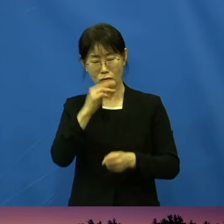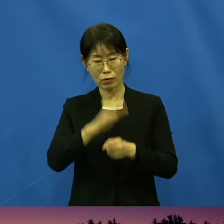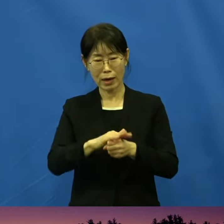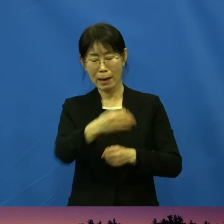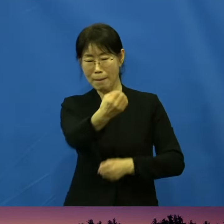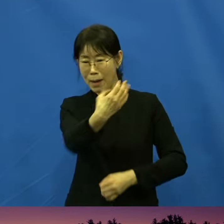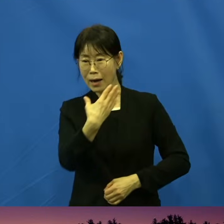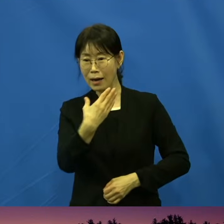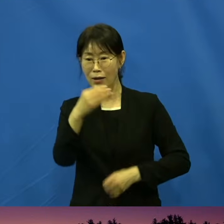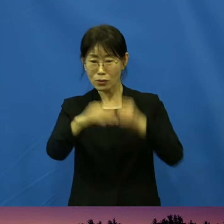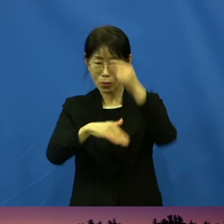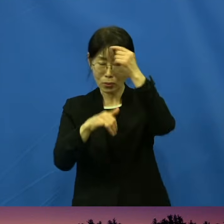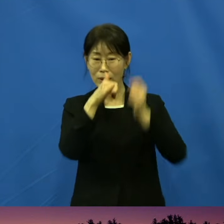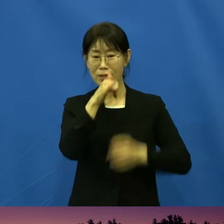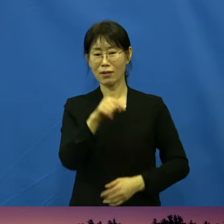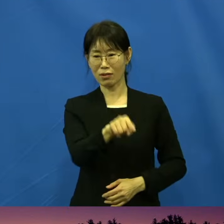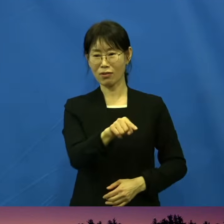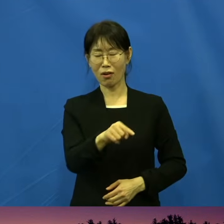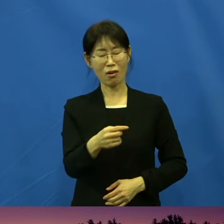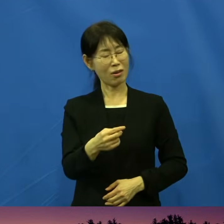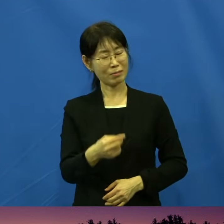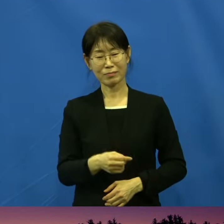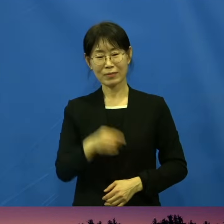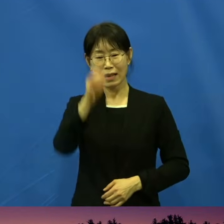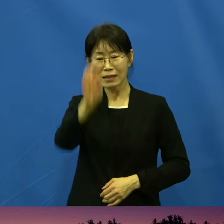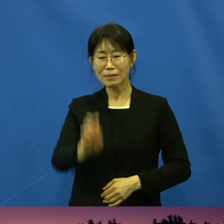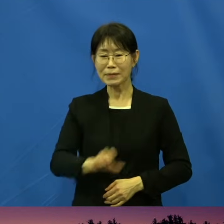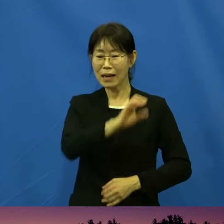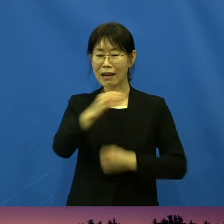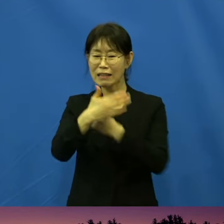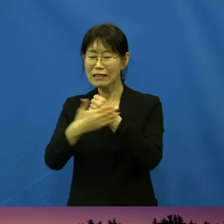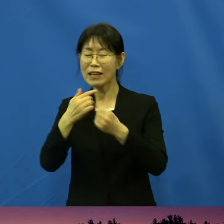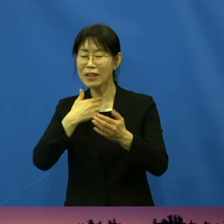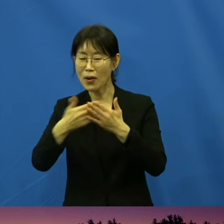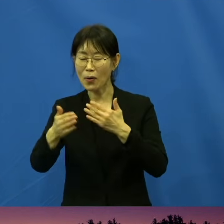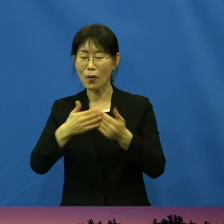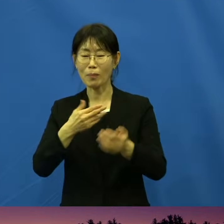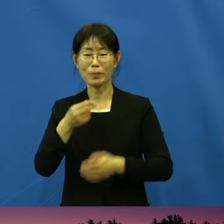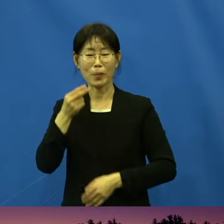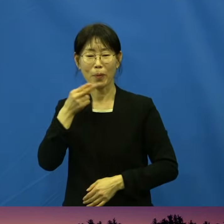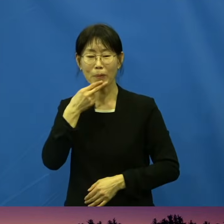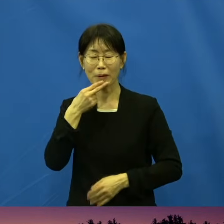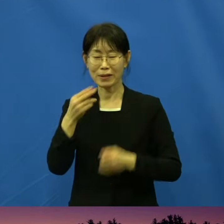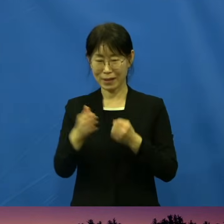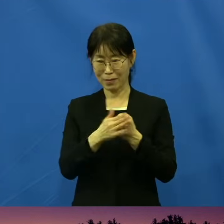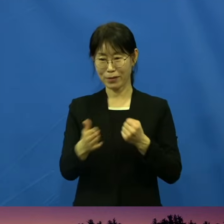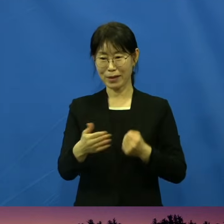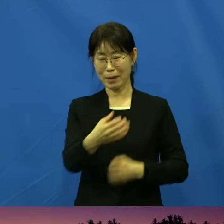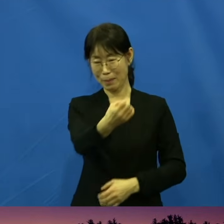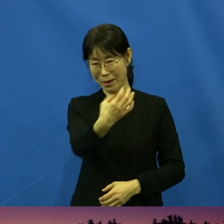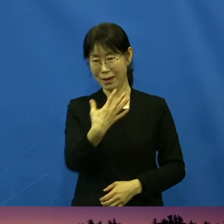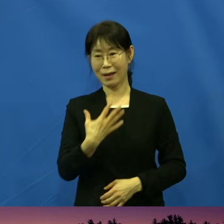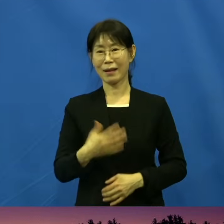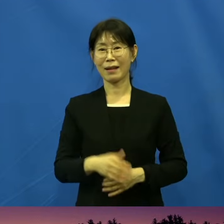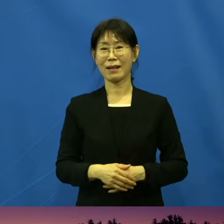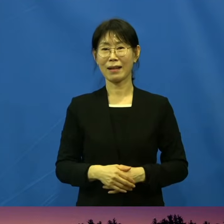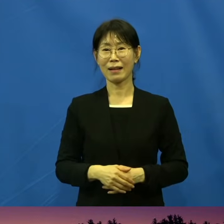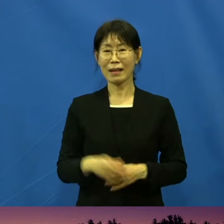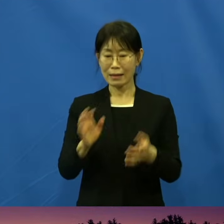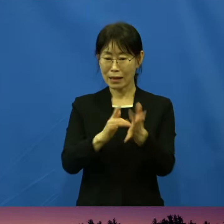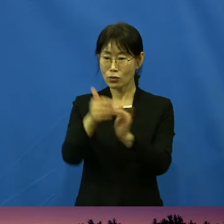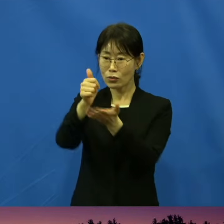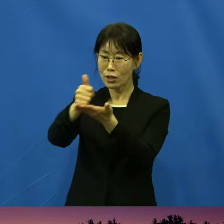여러분, 그리스도는 십자가에서 억울하다고 하지 않으셨습니다. 왜 나만 죽어야 하느냐고 항변하지 않으셔서 기꺼이 죽으셨어요.